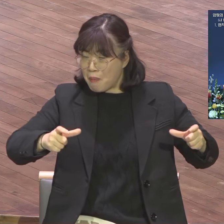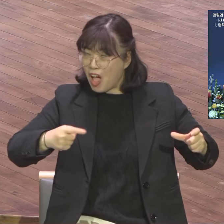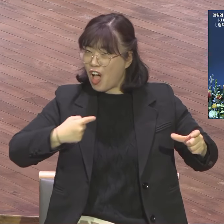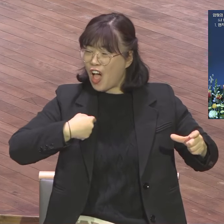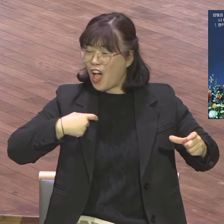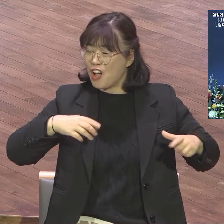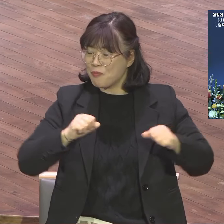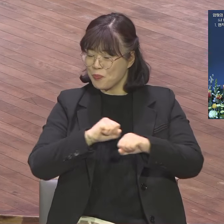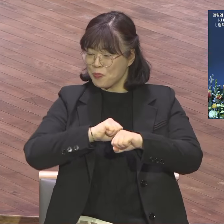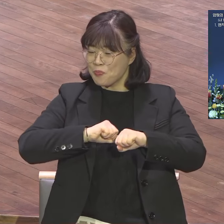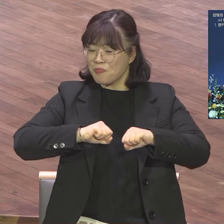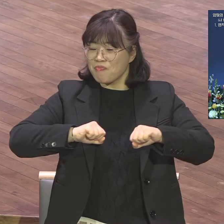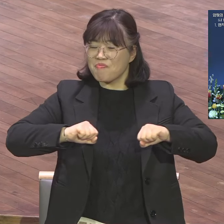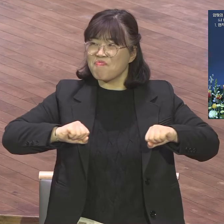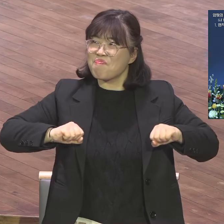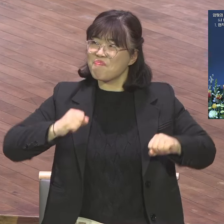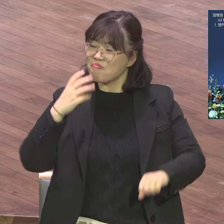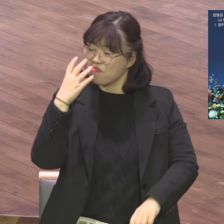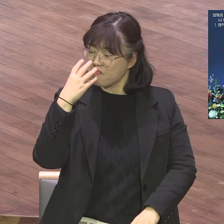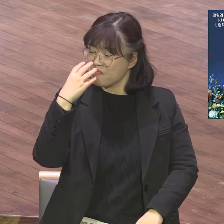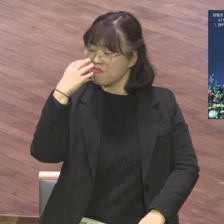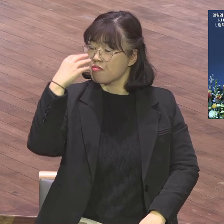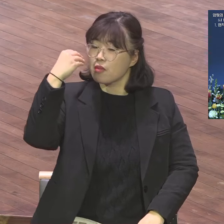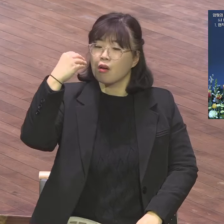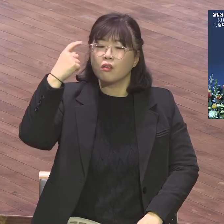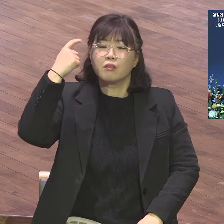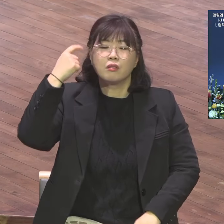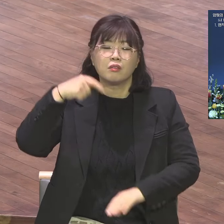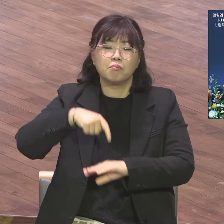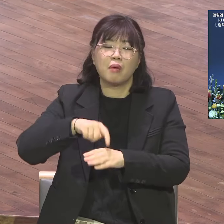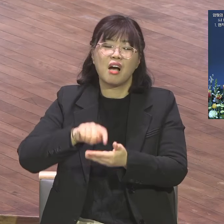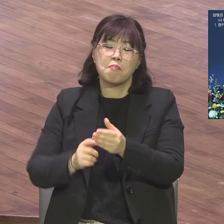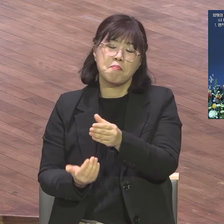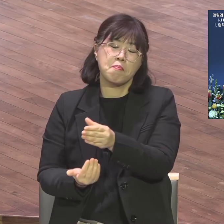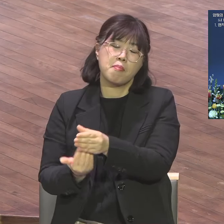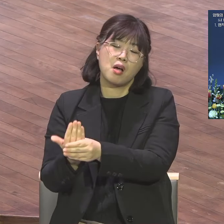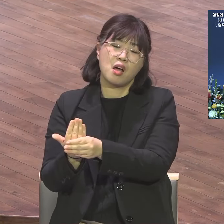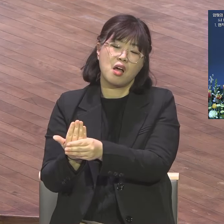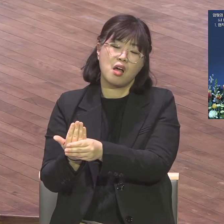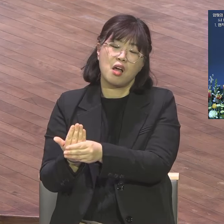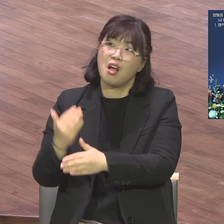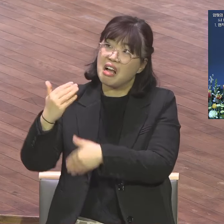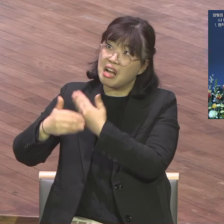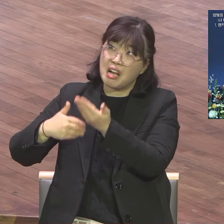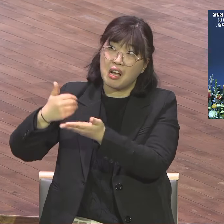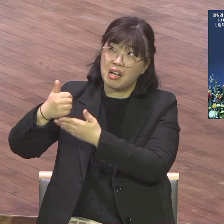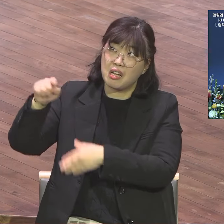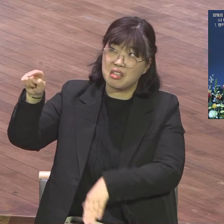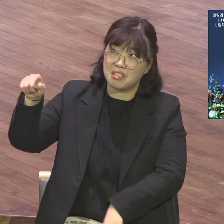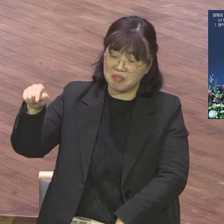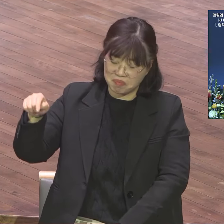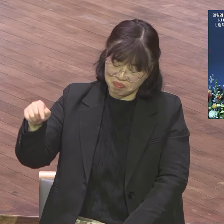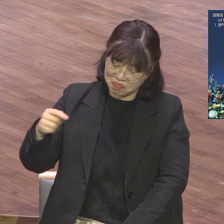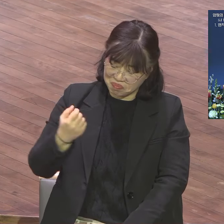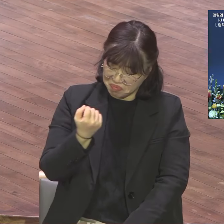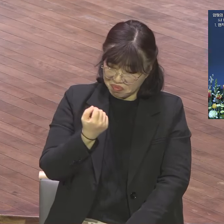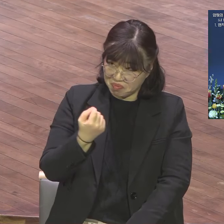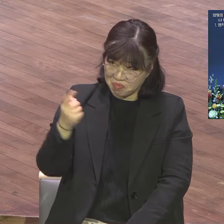결국 하나님 앞에서 해서는 안 될 이런 일을 했습니다.